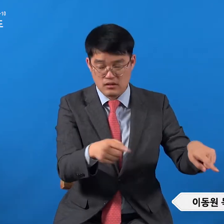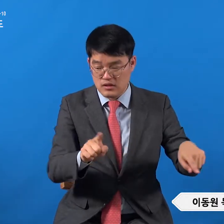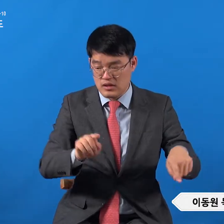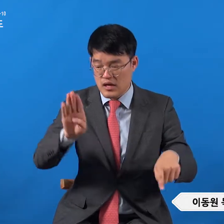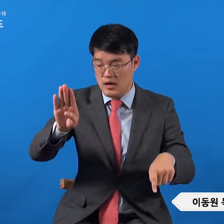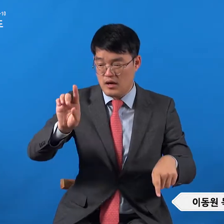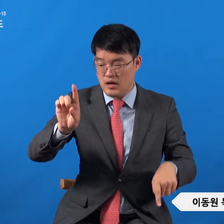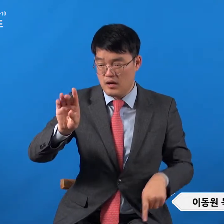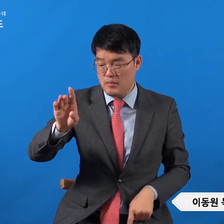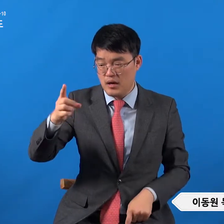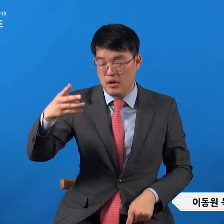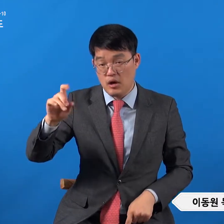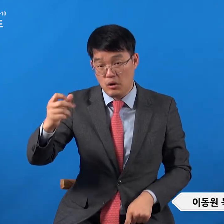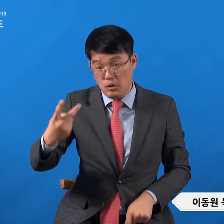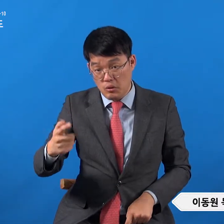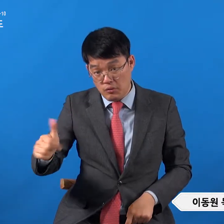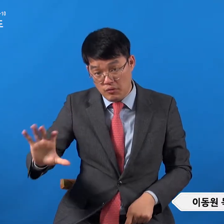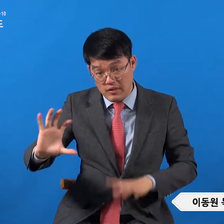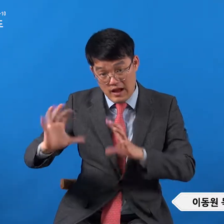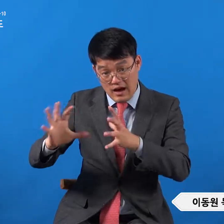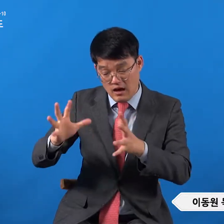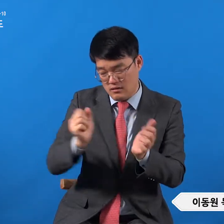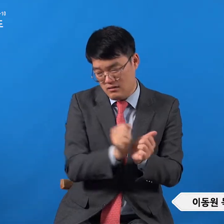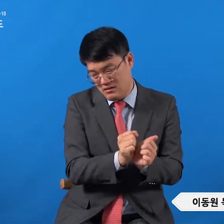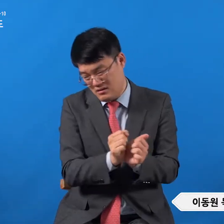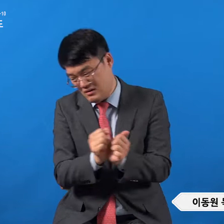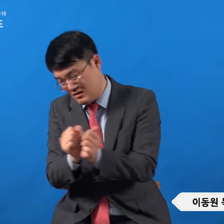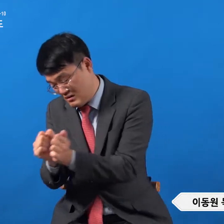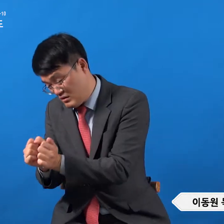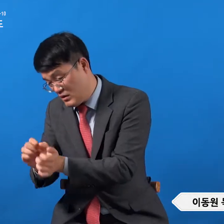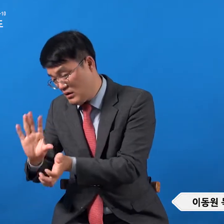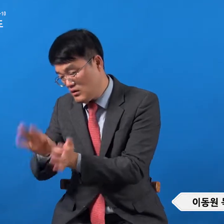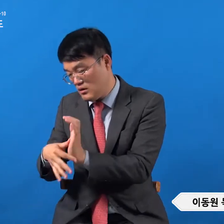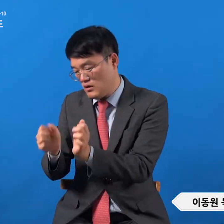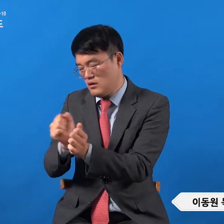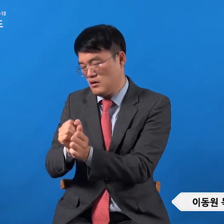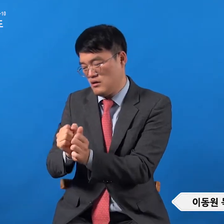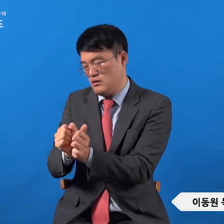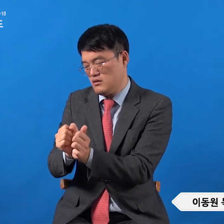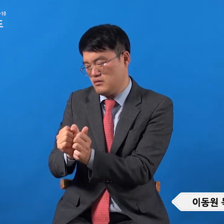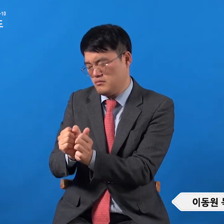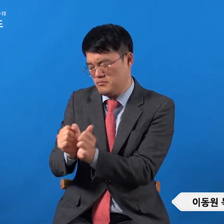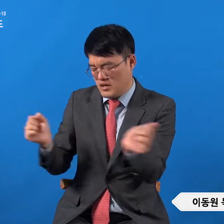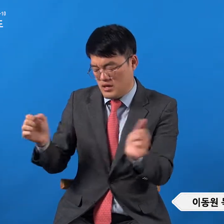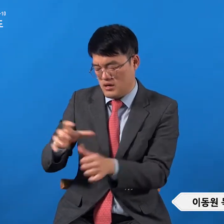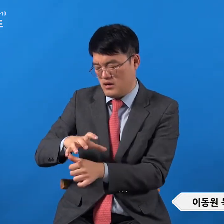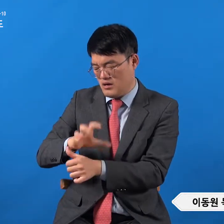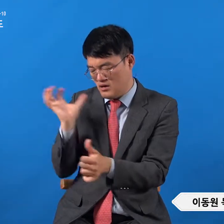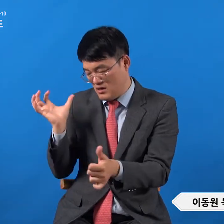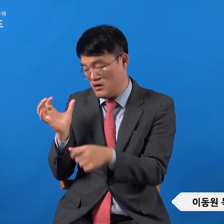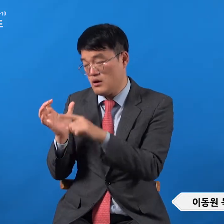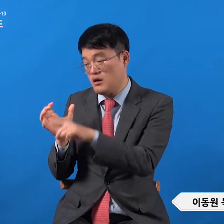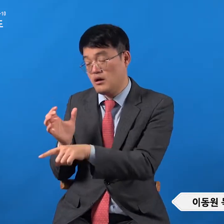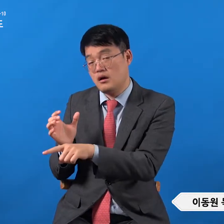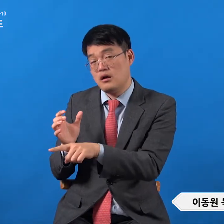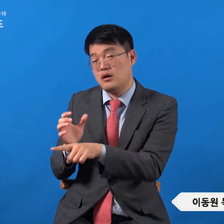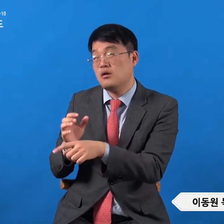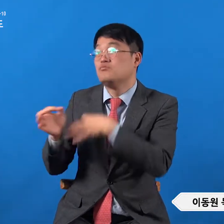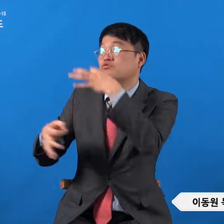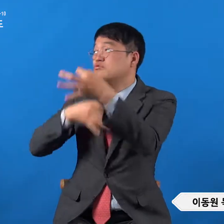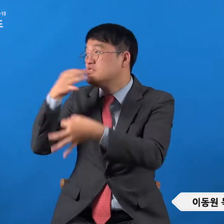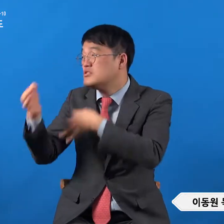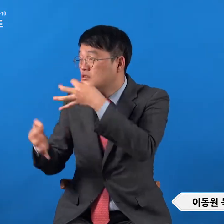바빌로니아의 압제로부터 자유를 얻기 위해서 기도하면서 그들이 부르짖었던 음성, 언제까지니까?